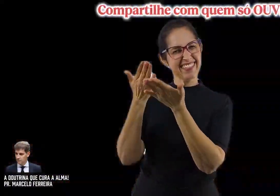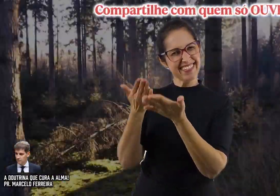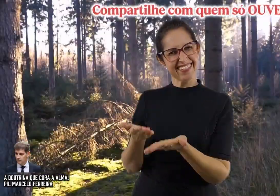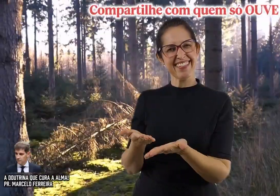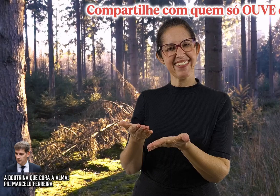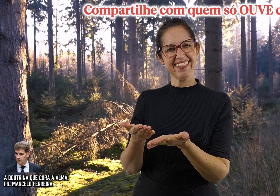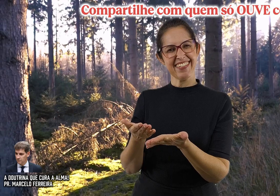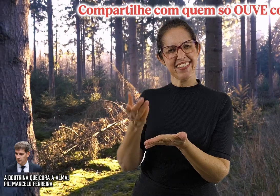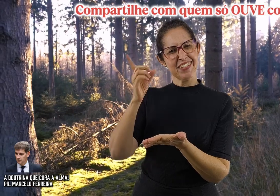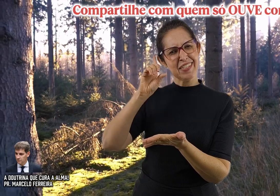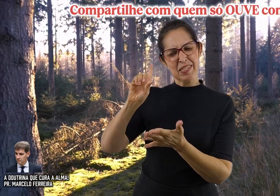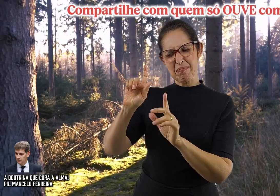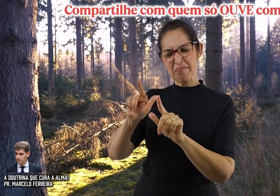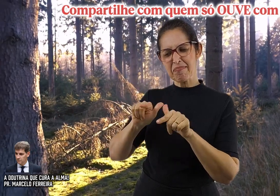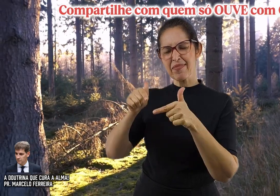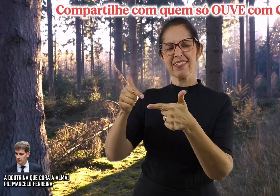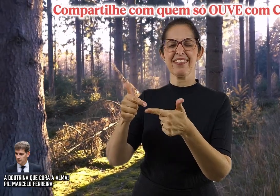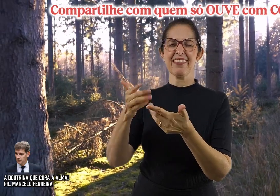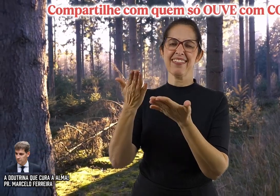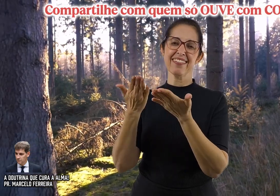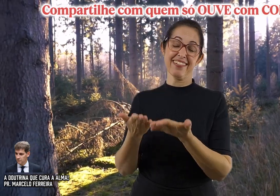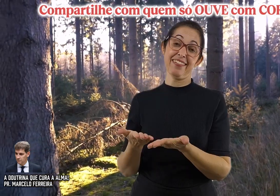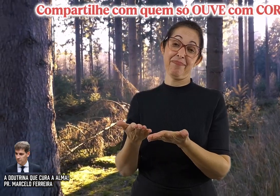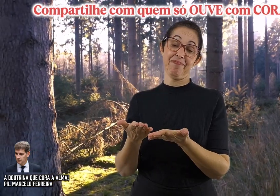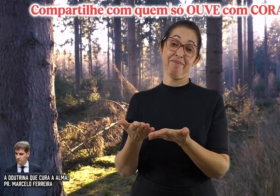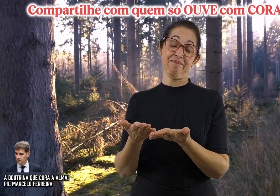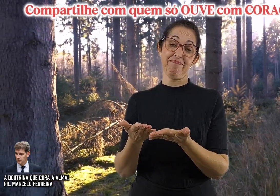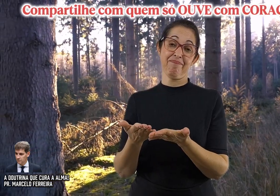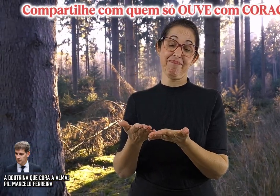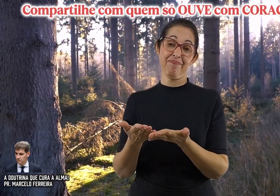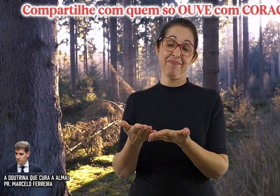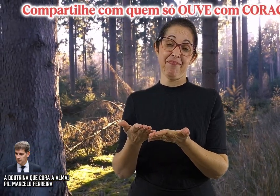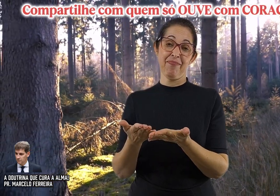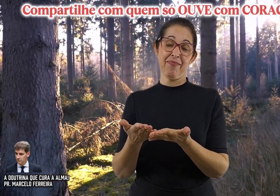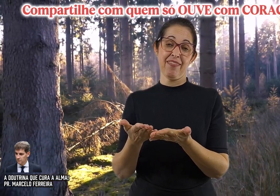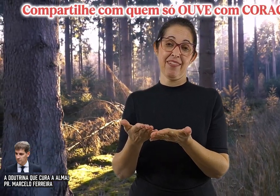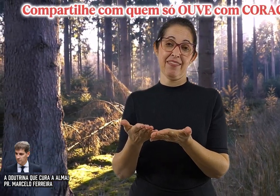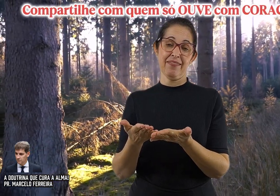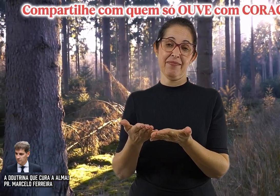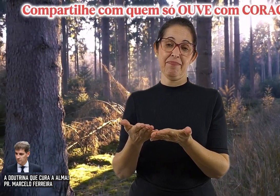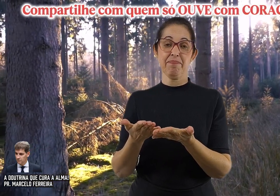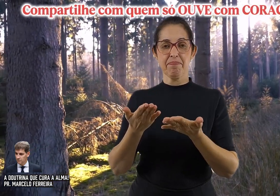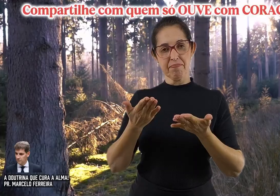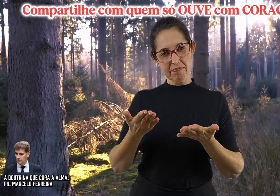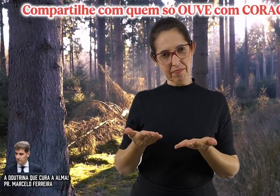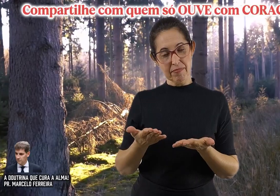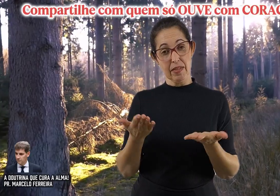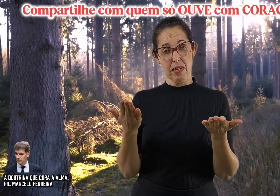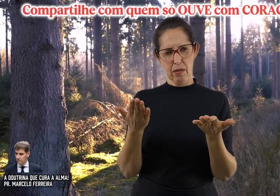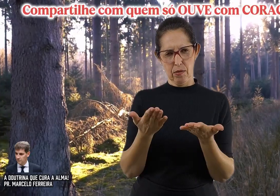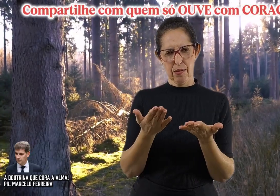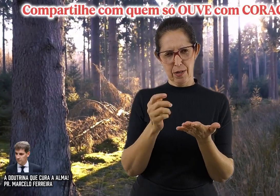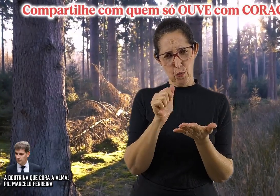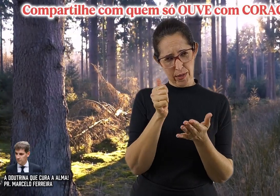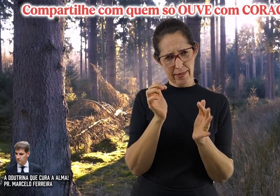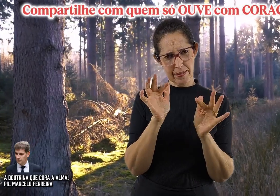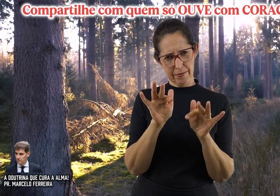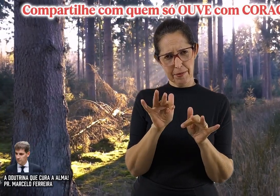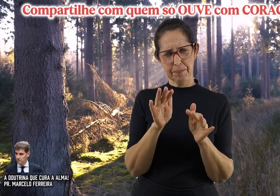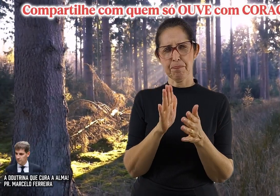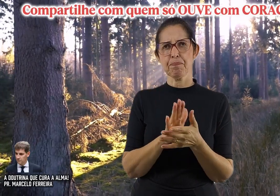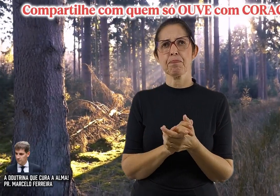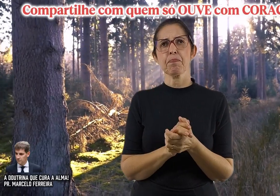da palavra de Deus. Nós vamos encerrar aqui fazendo explicando uma coisa para os irmãos. No